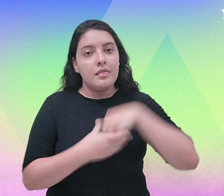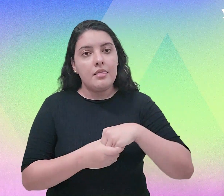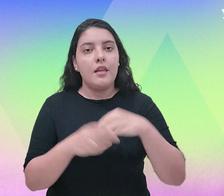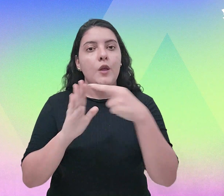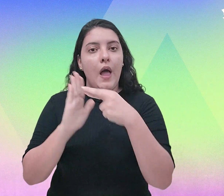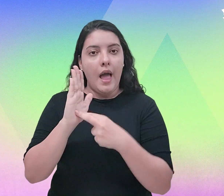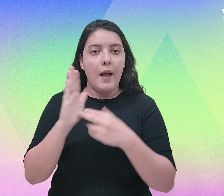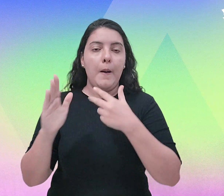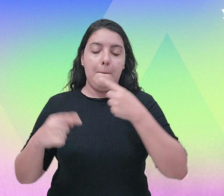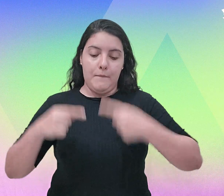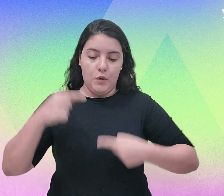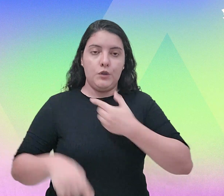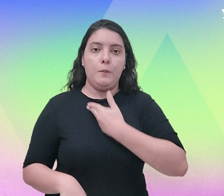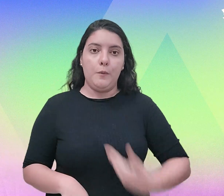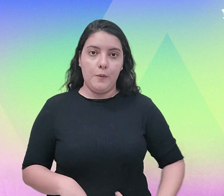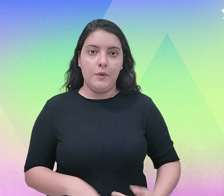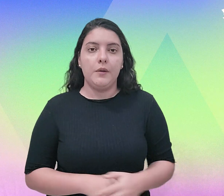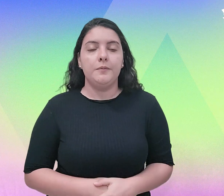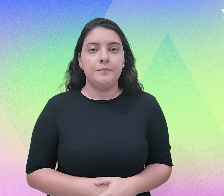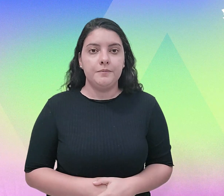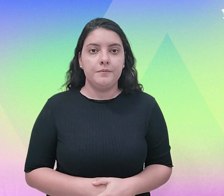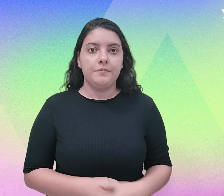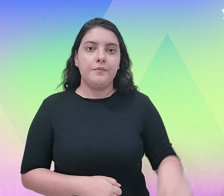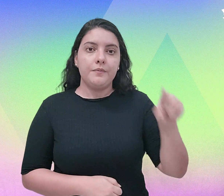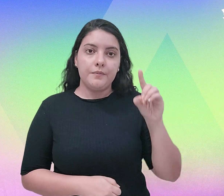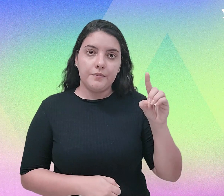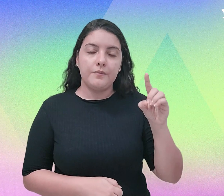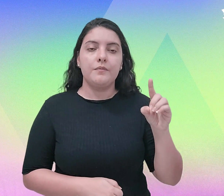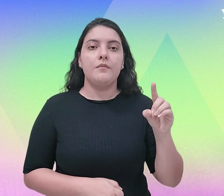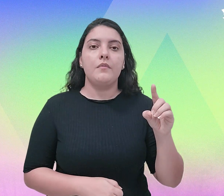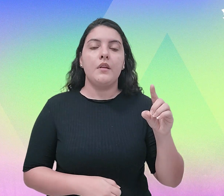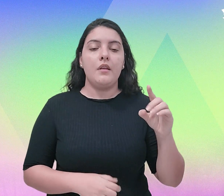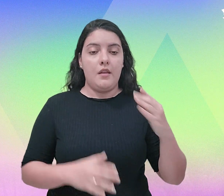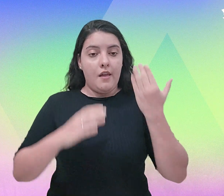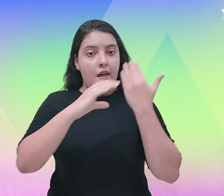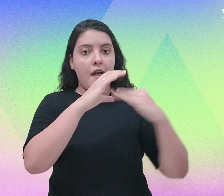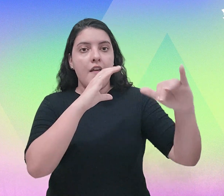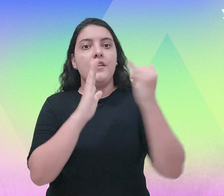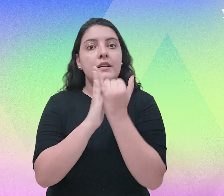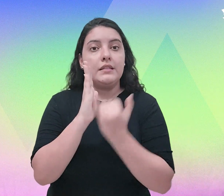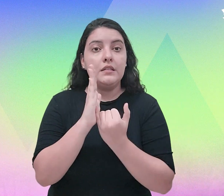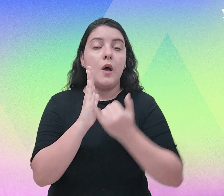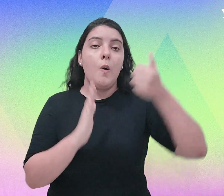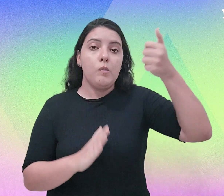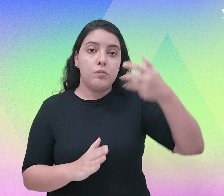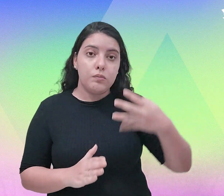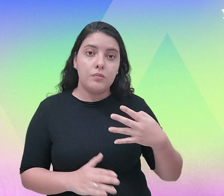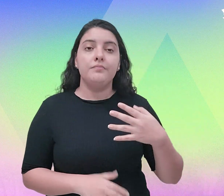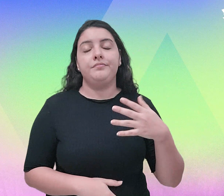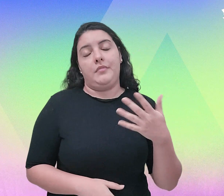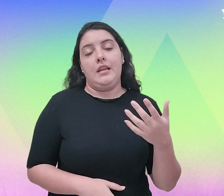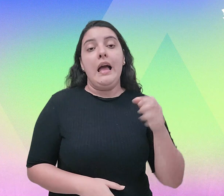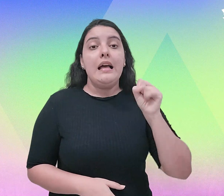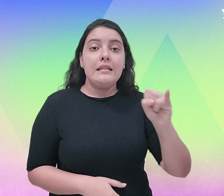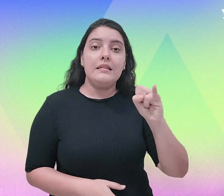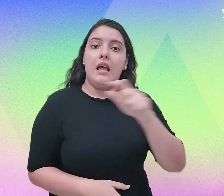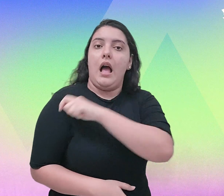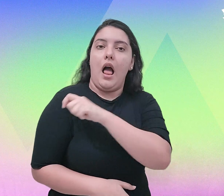das especificações de ações afirmativas a ordem de envio de inscrição o aluno ou aluna selecionada